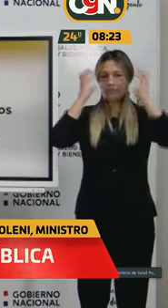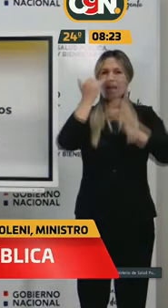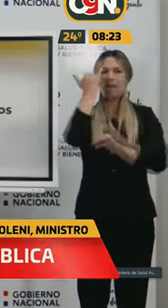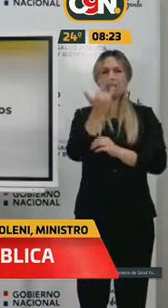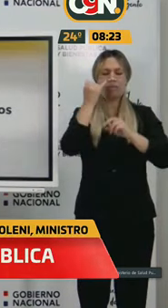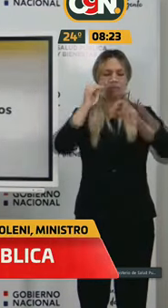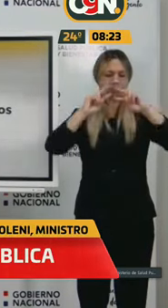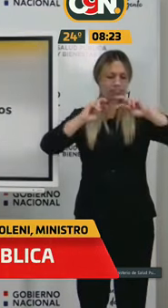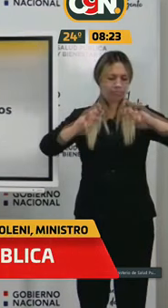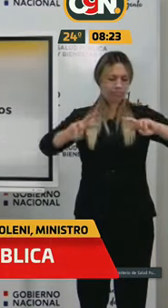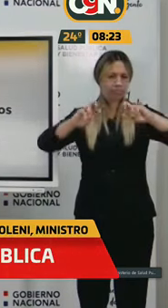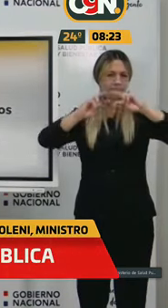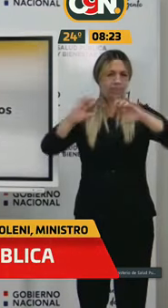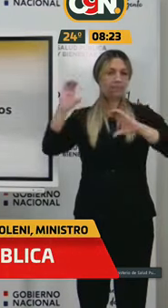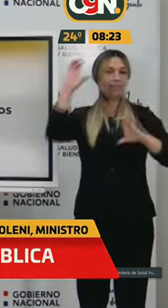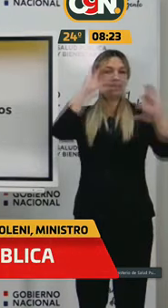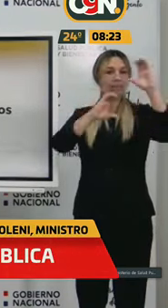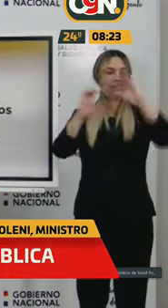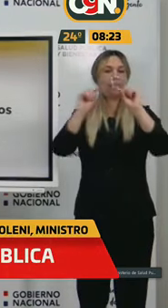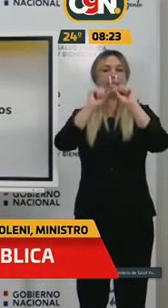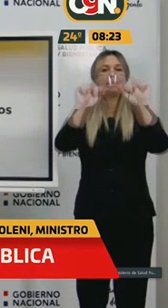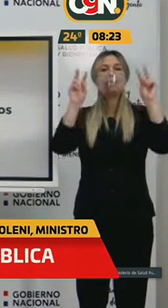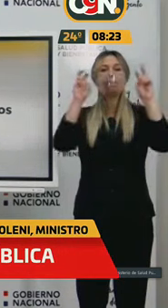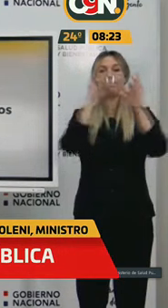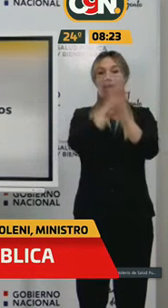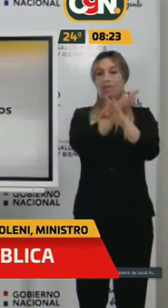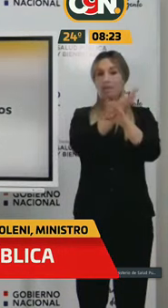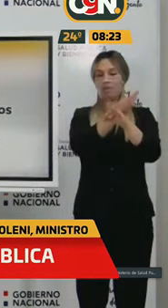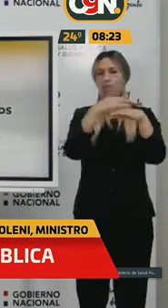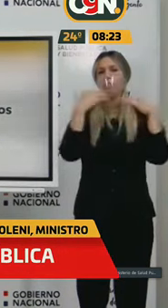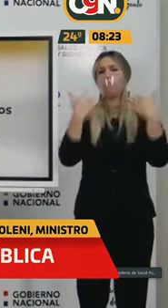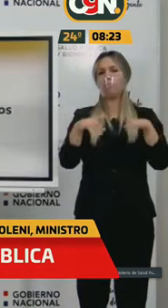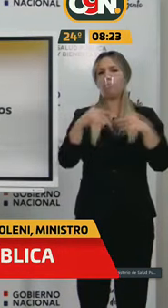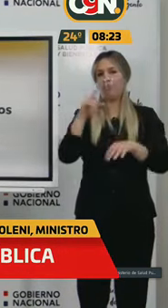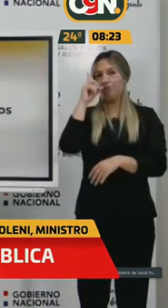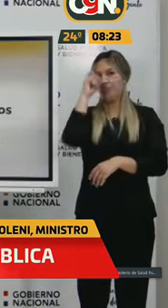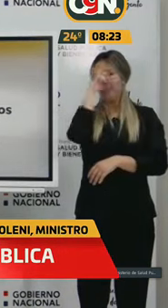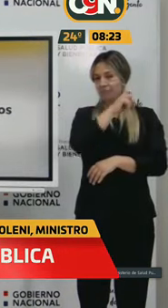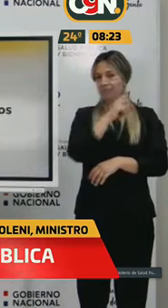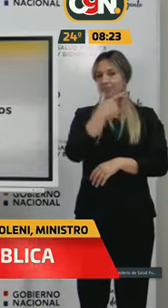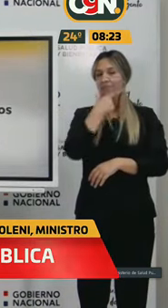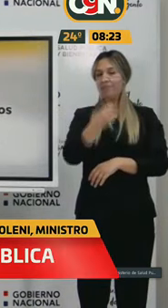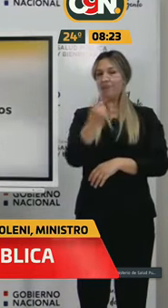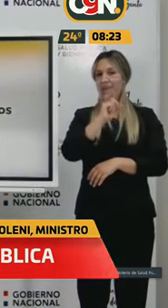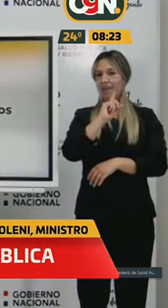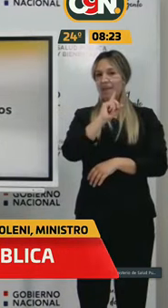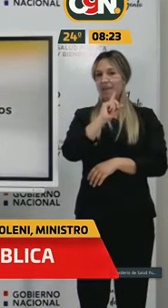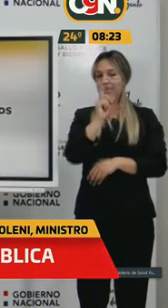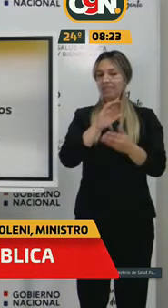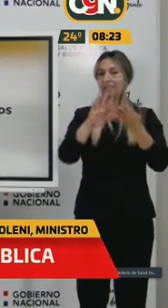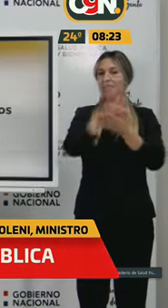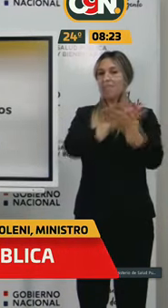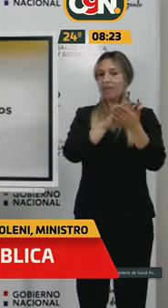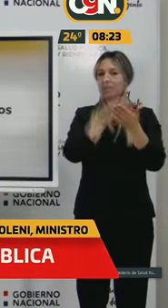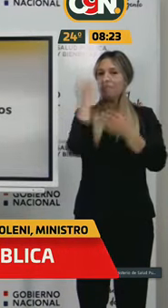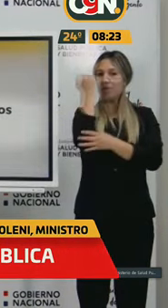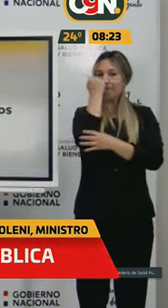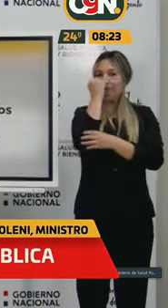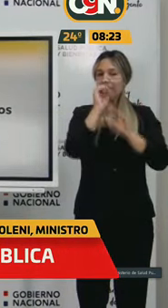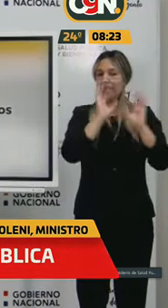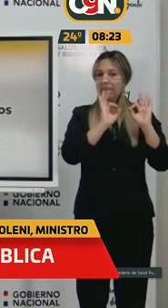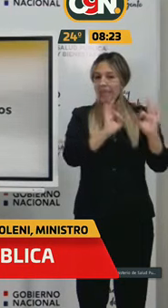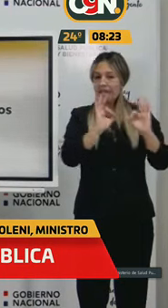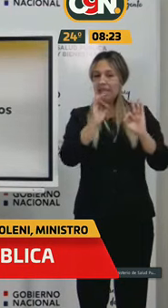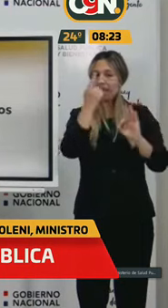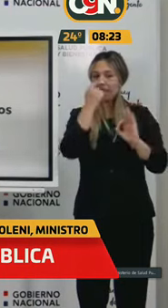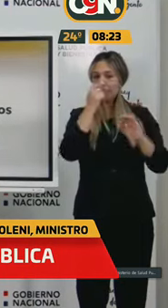que ocurre con las escuelas, y es bastante compleja, hay que procesarla con cuidado. A lo largo del tiempo, muchas de las